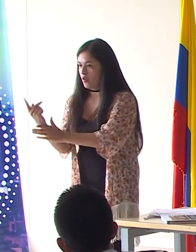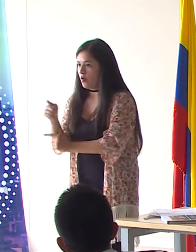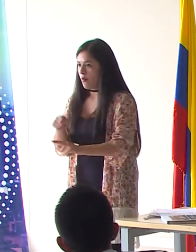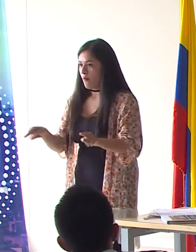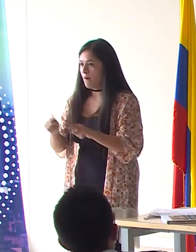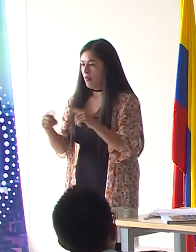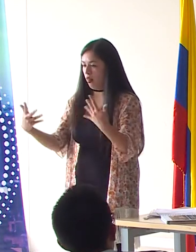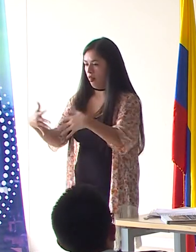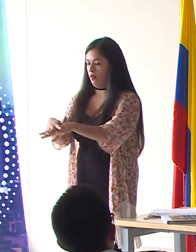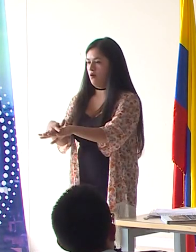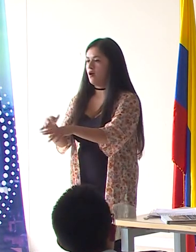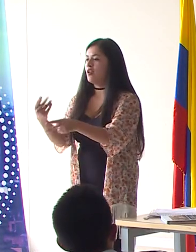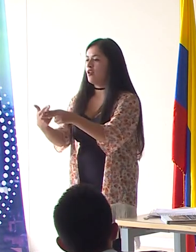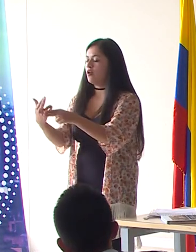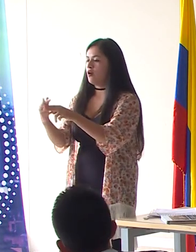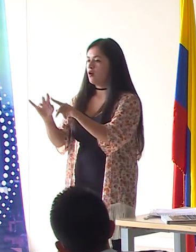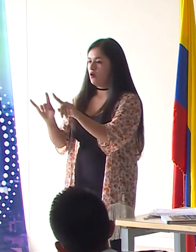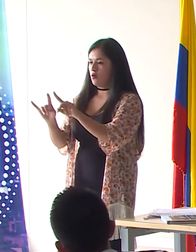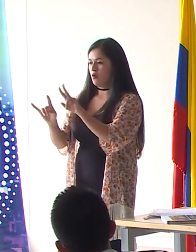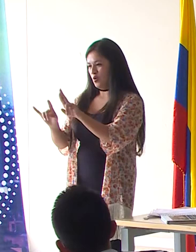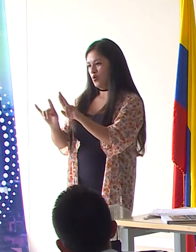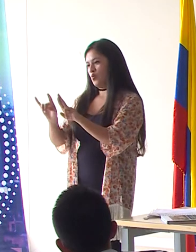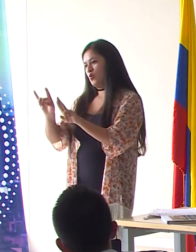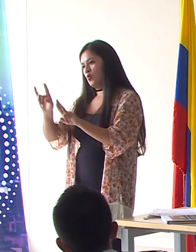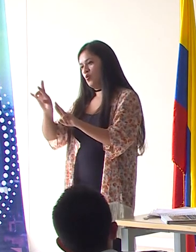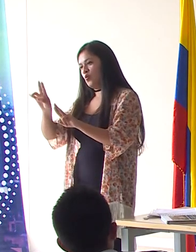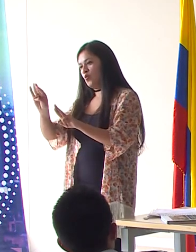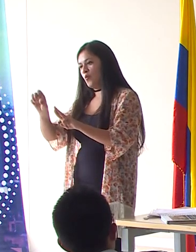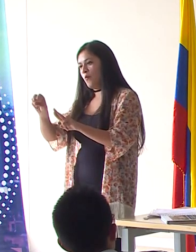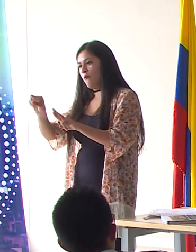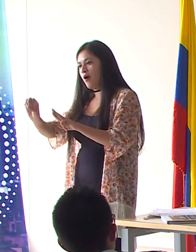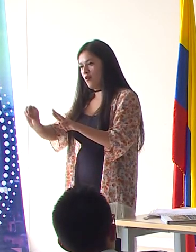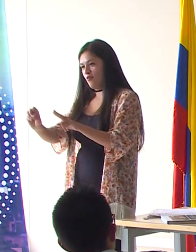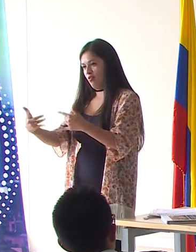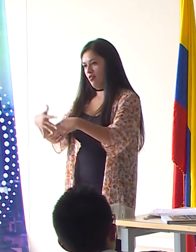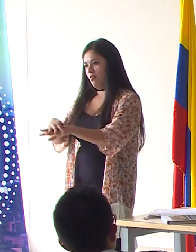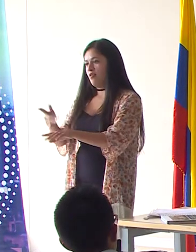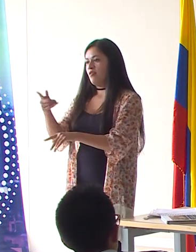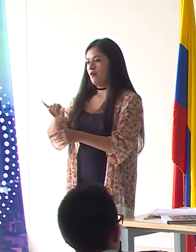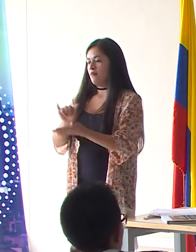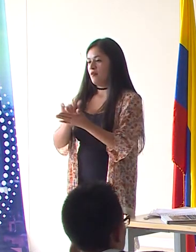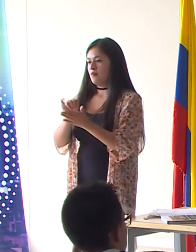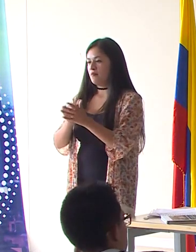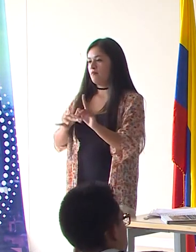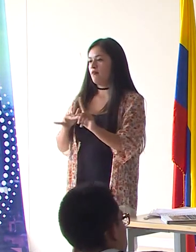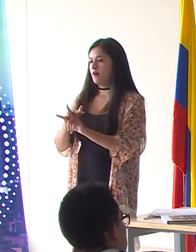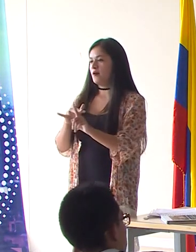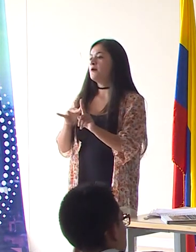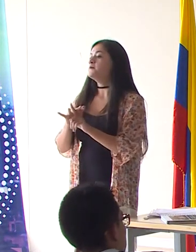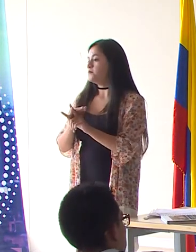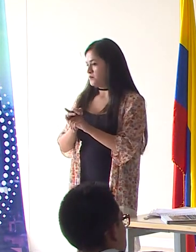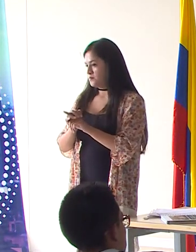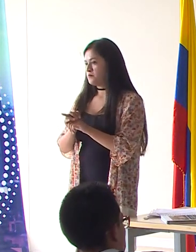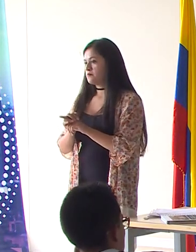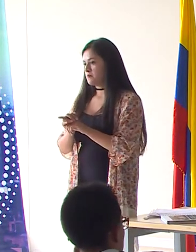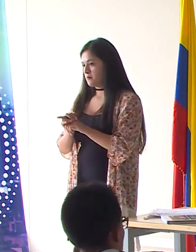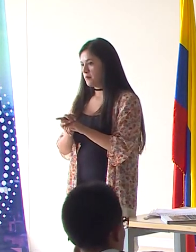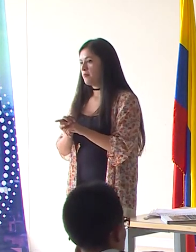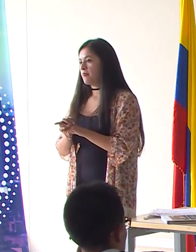como les decía por la contaminación sistémica por lo tanto van a ser campesinos cada vez más